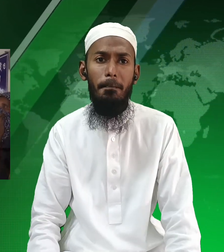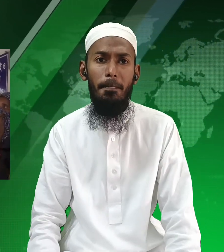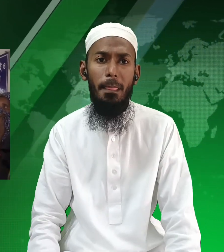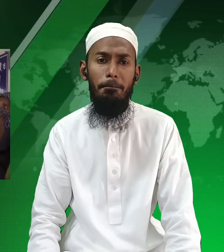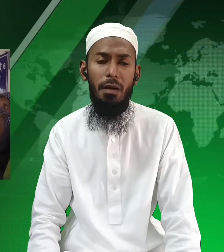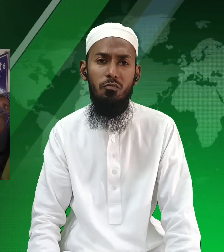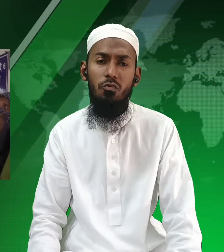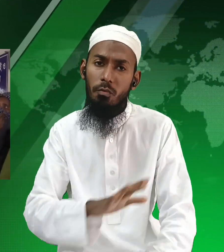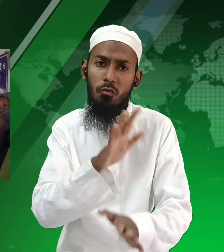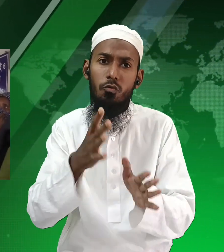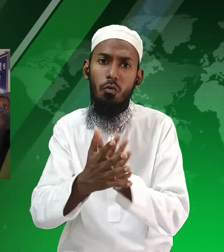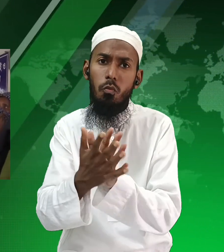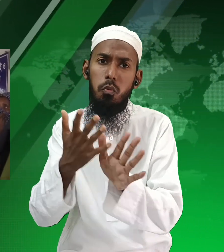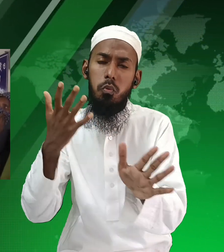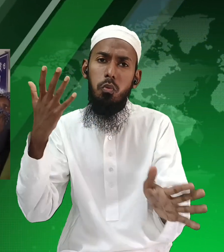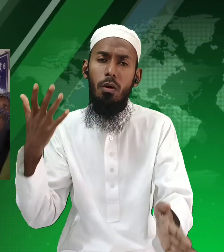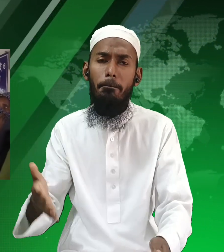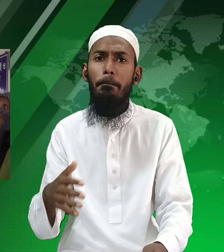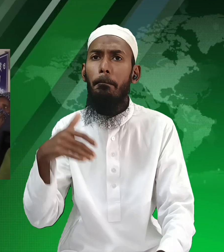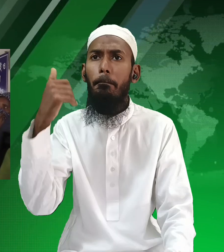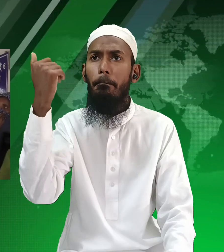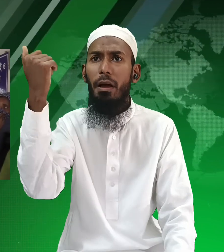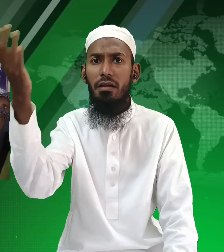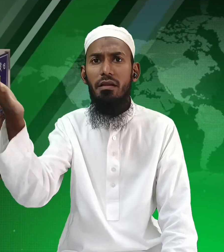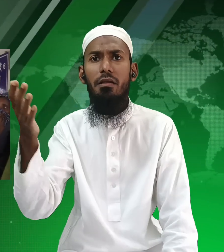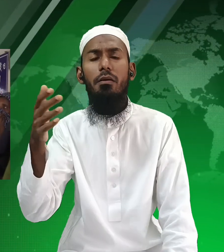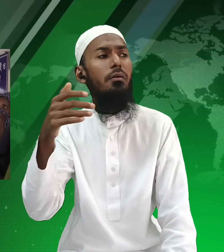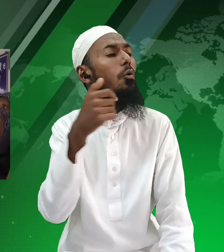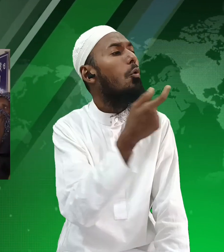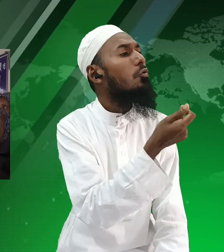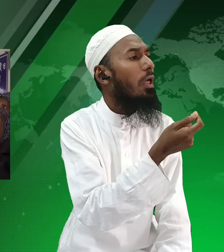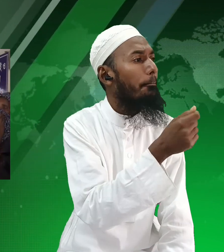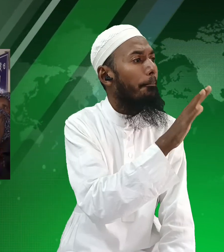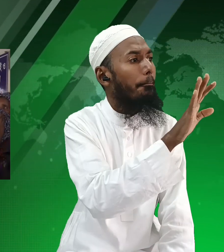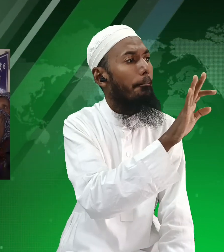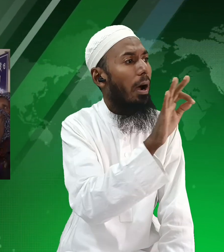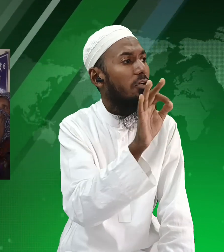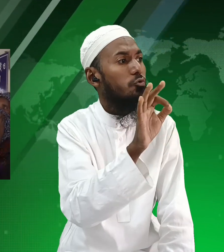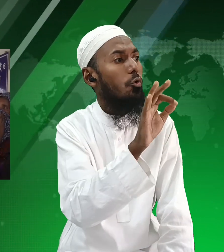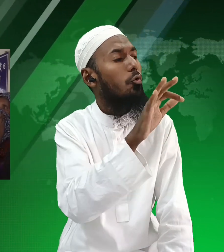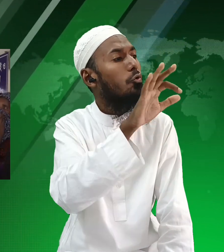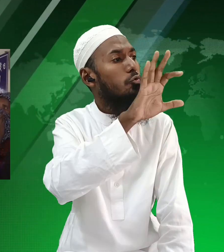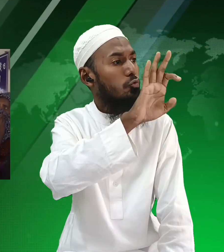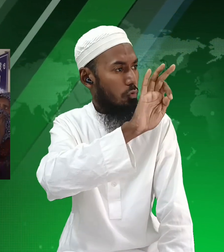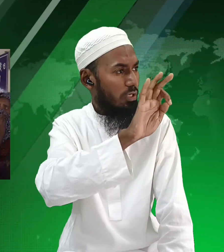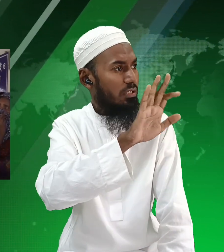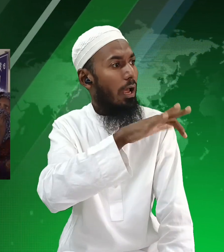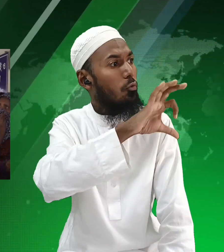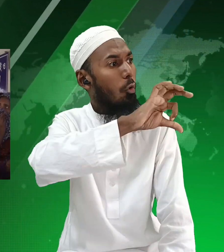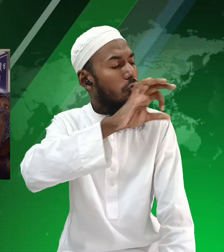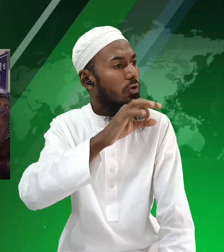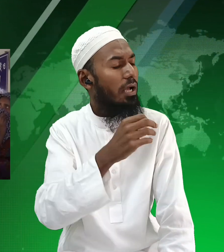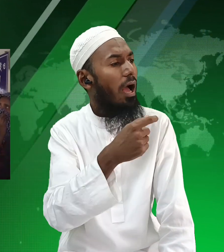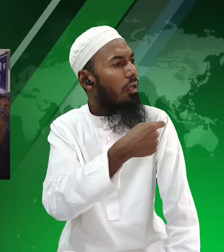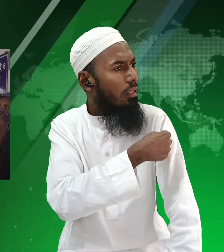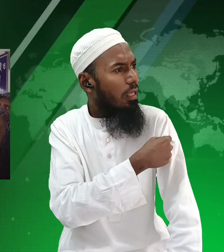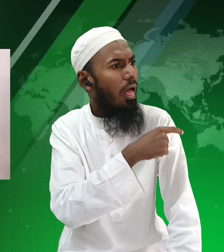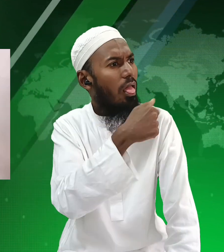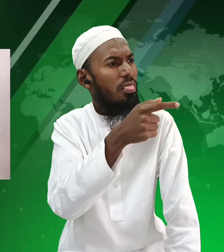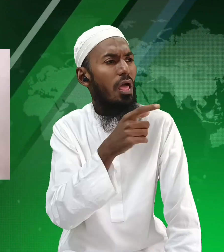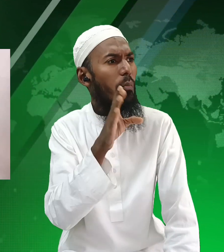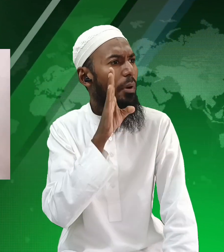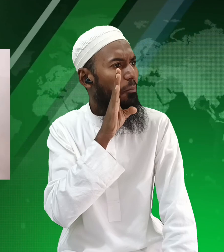থাকায় বাহিরে থেকে 540 টাকা থেকে 900 টাকায় কিনে আনছেন তারা। এতে খরচের সাথে বেড়েছে